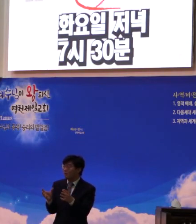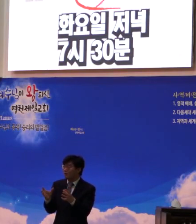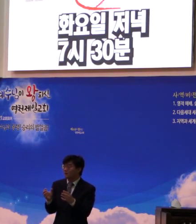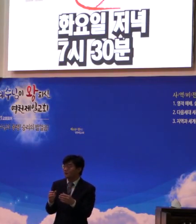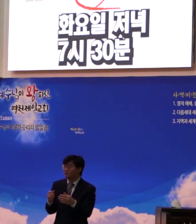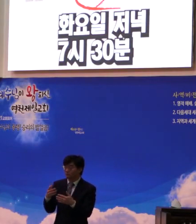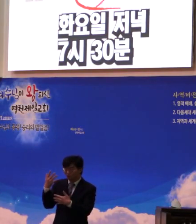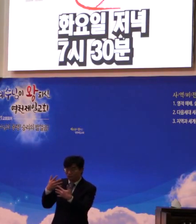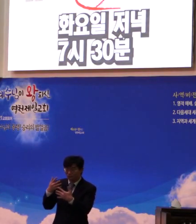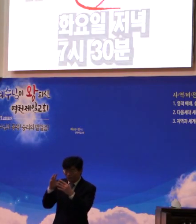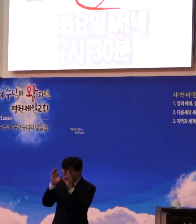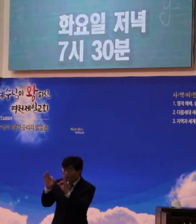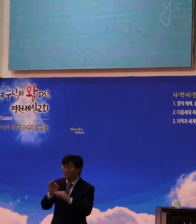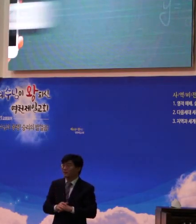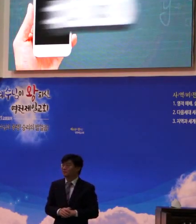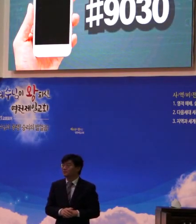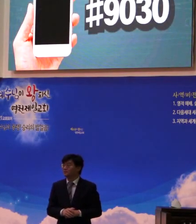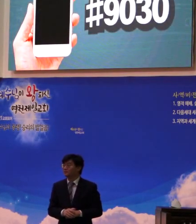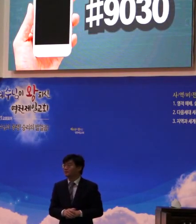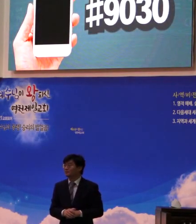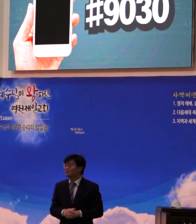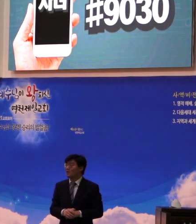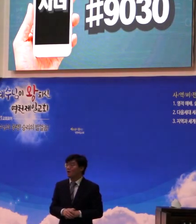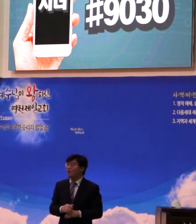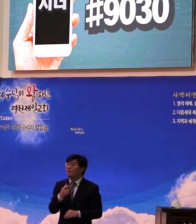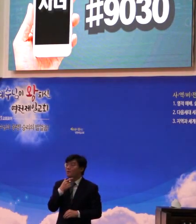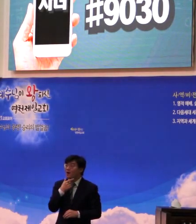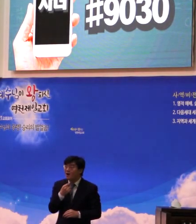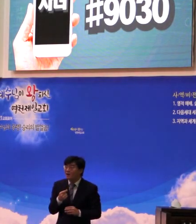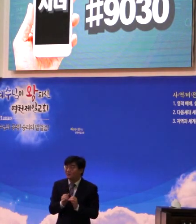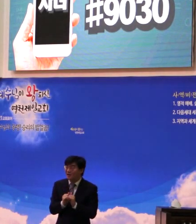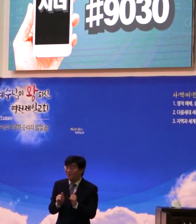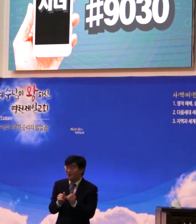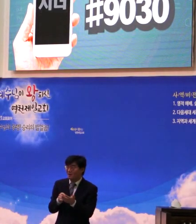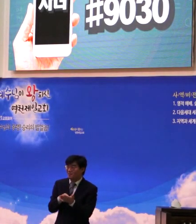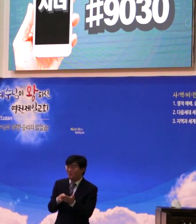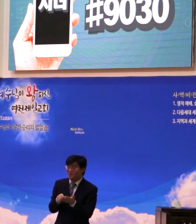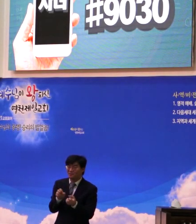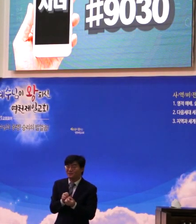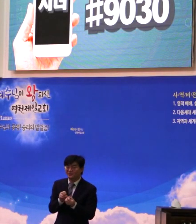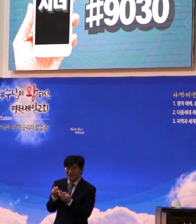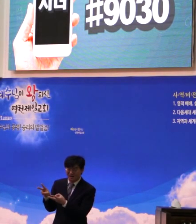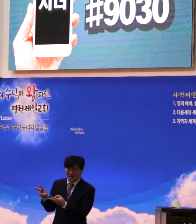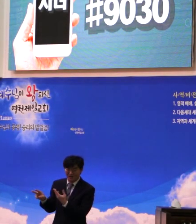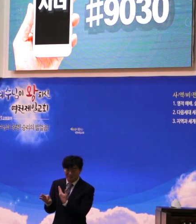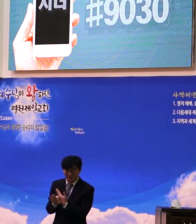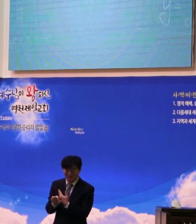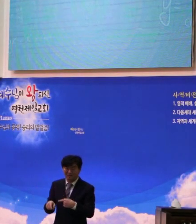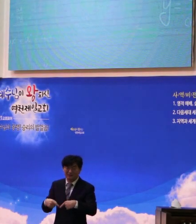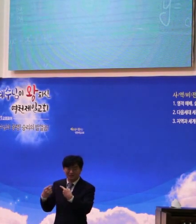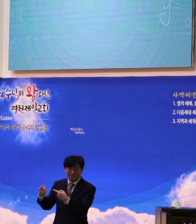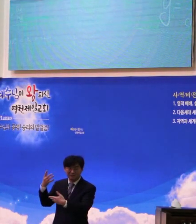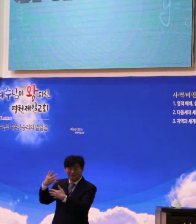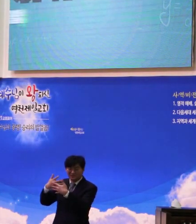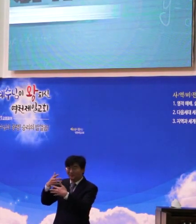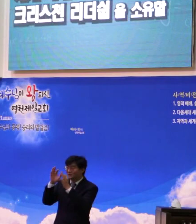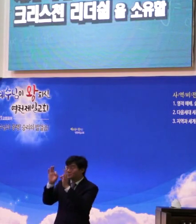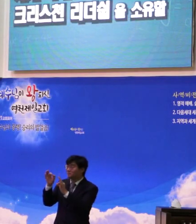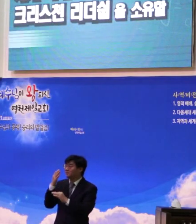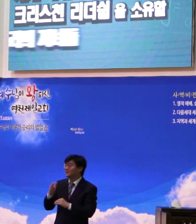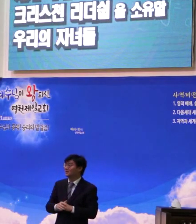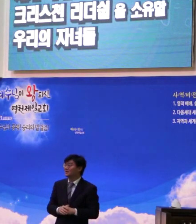받으며 참여하기 원하는 분들은 샵 9030번 자녀라고 문자로 함께해 주시기 바랍니다. 세계 속에